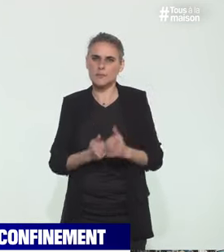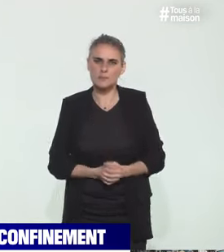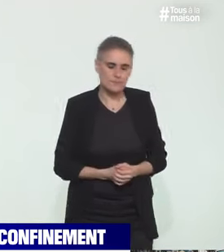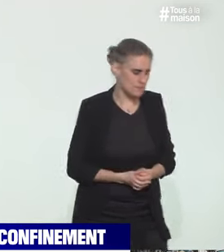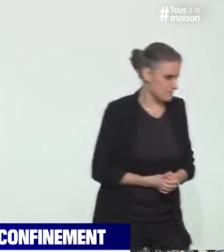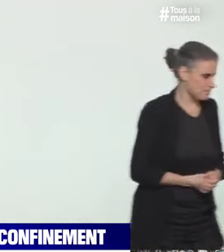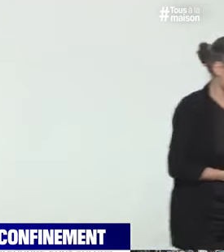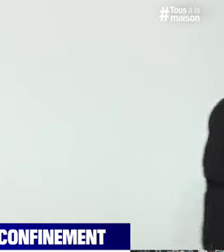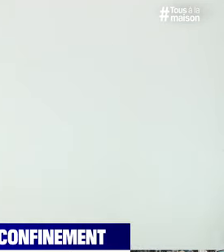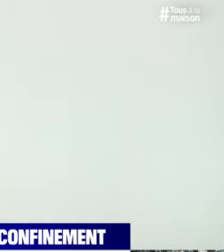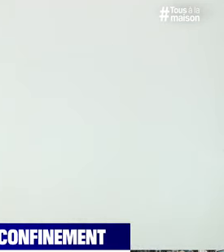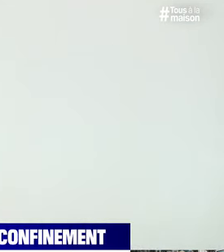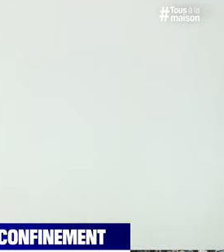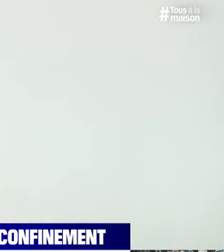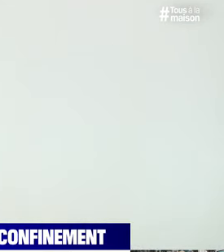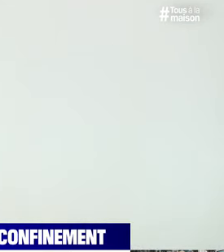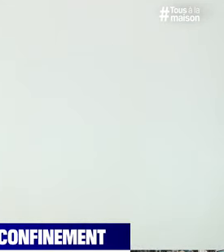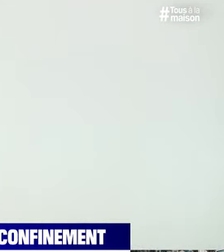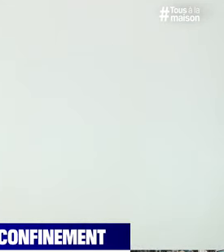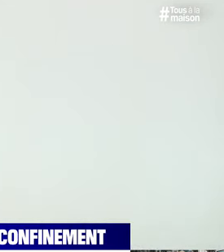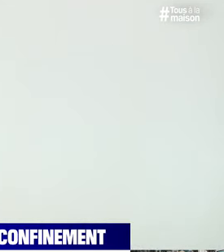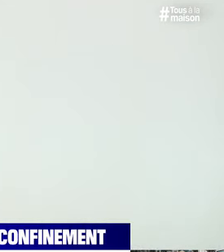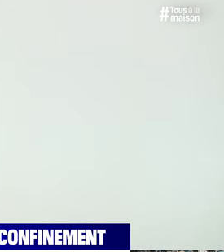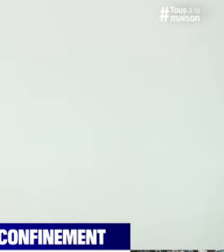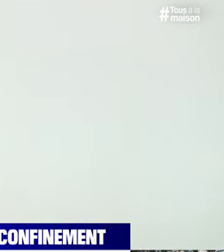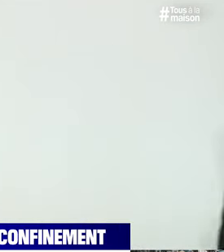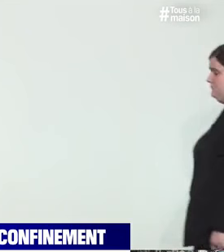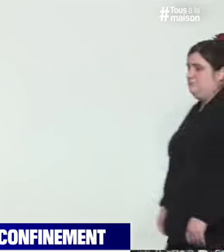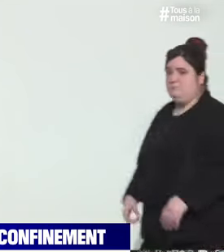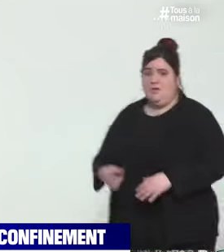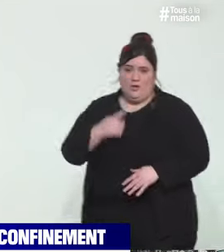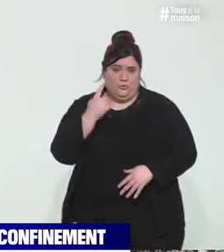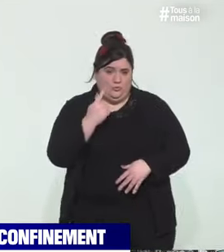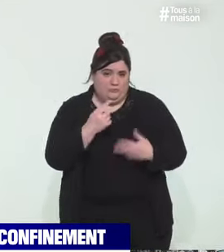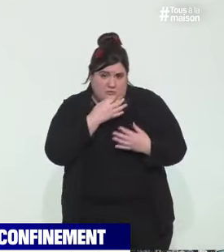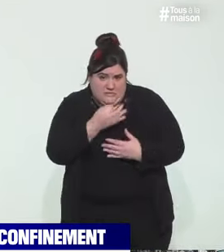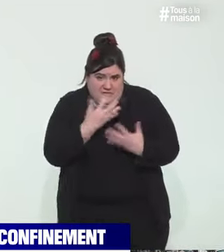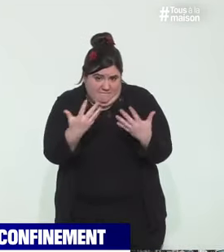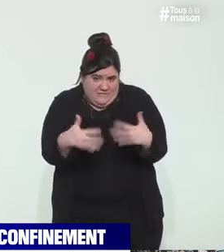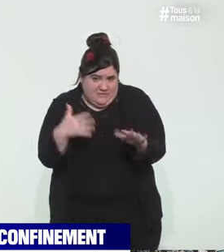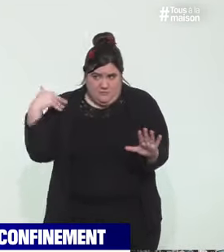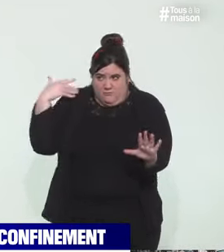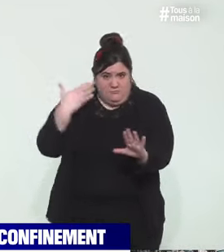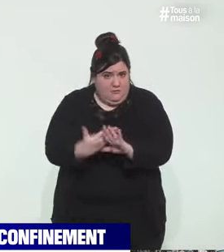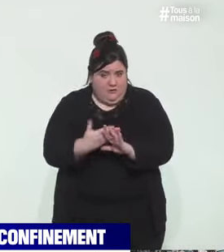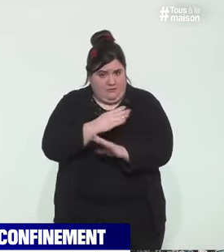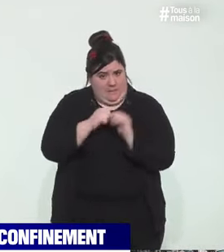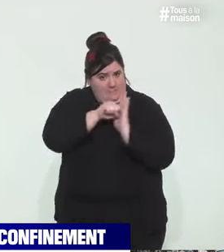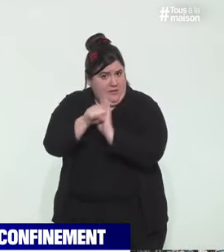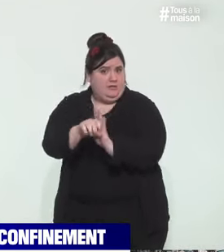priorité aux professionnels de santé, nous l'avons dit depuis le début, nous le redisons aujourd'hui. Et vous savez que nous avons commandé près de 3 milliards de